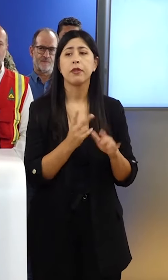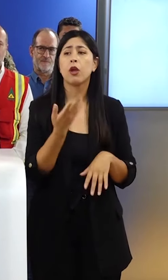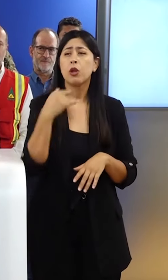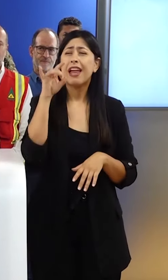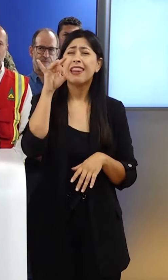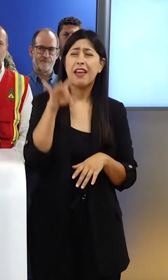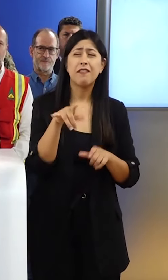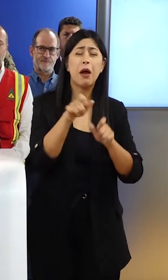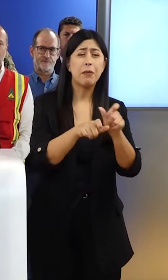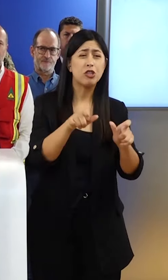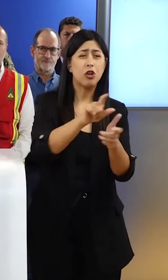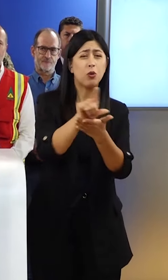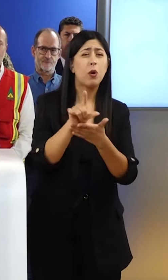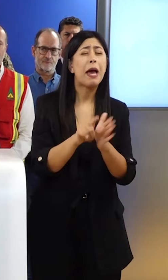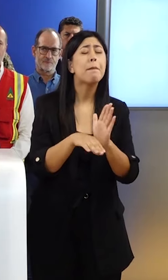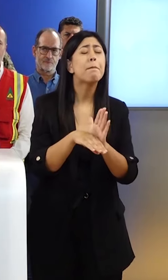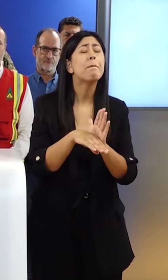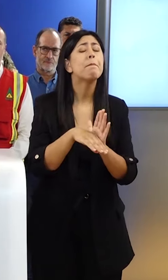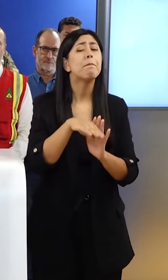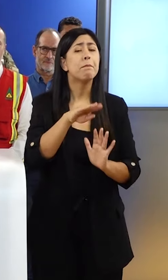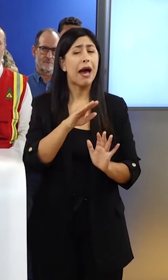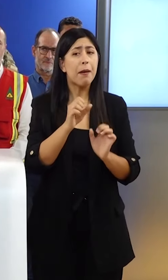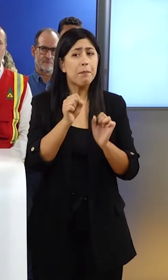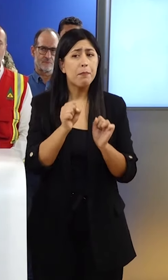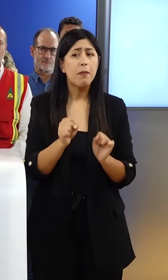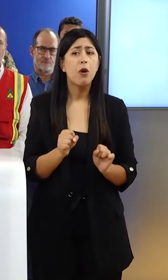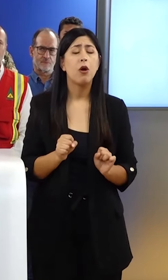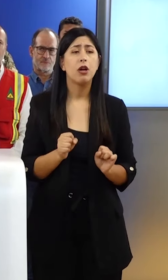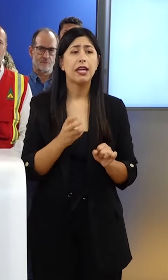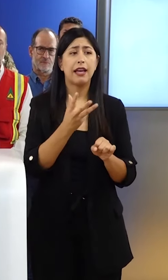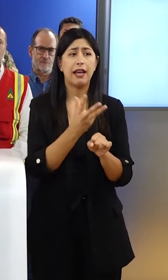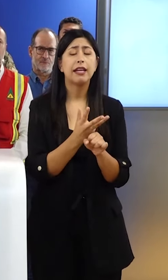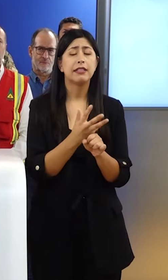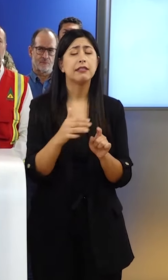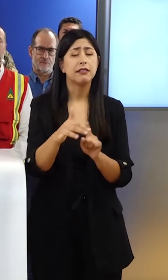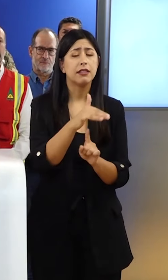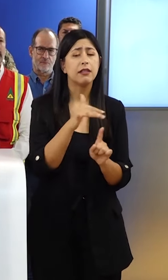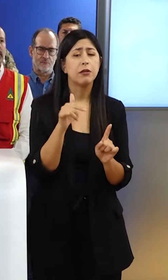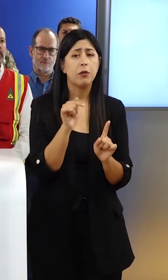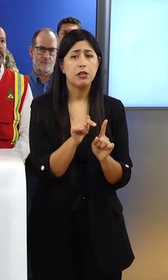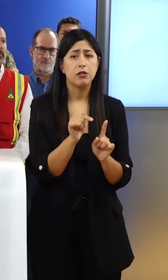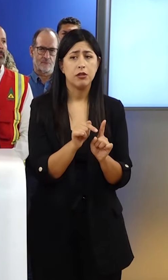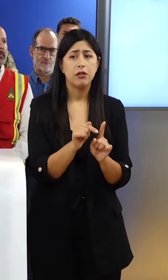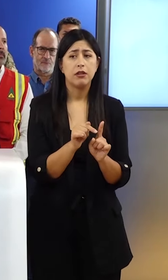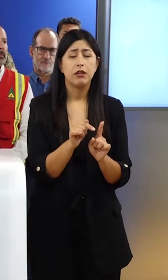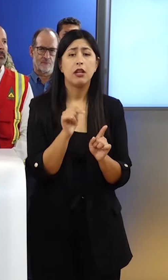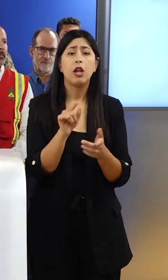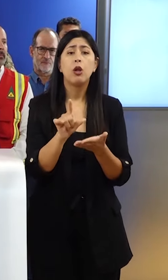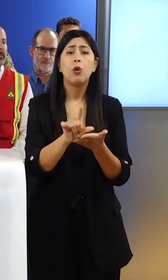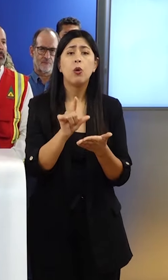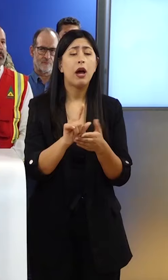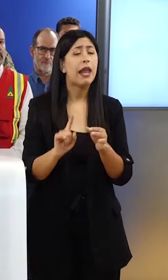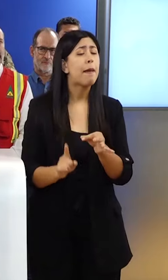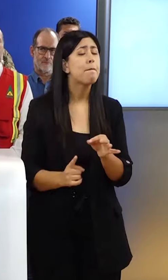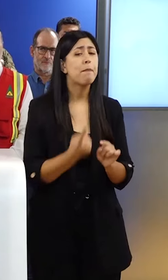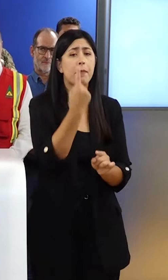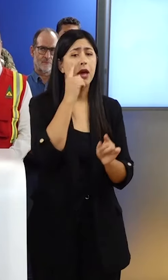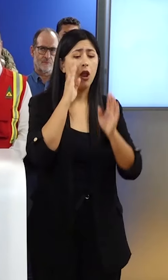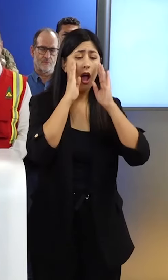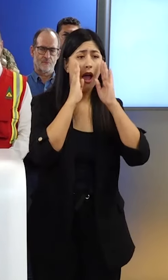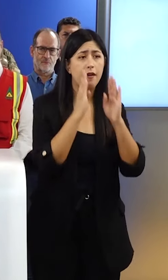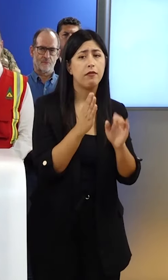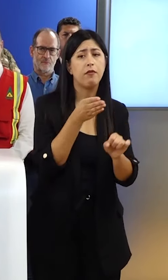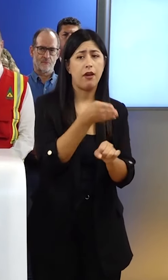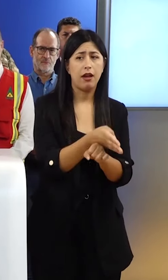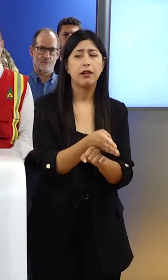los lugares donde hay mayor posibilidad de que existan situaciones de este tipo Esos son los lugares que primero se van a abordar